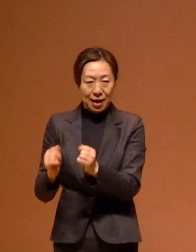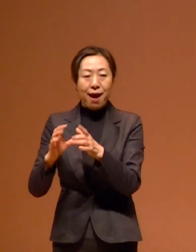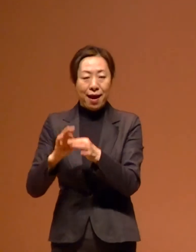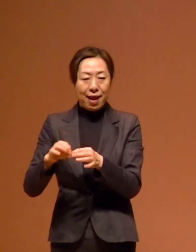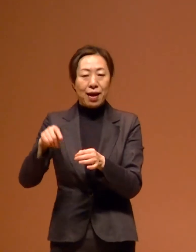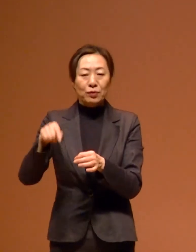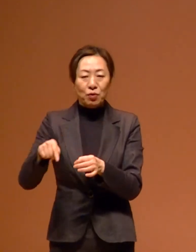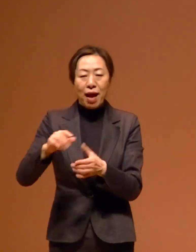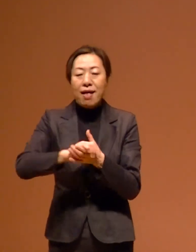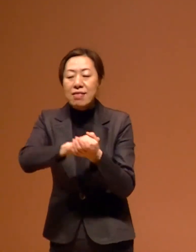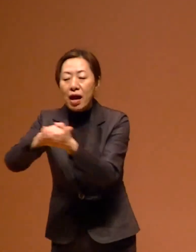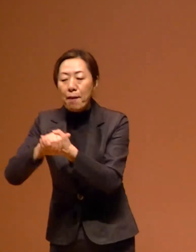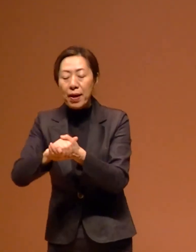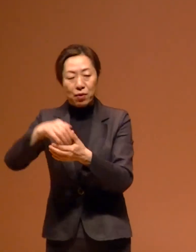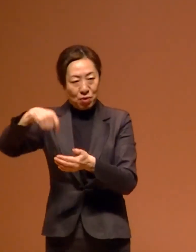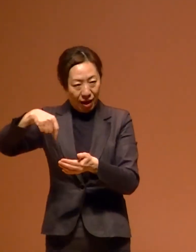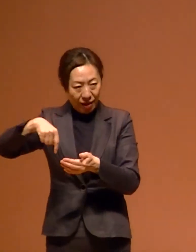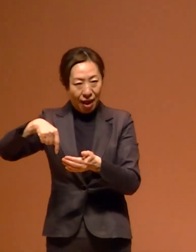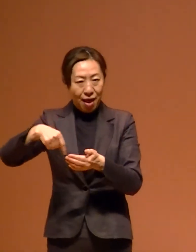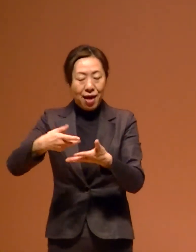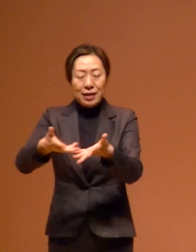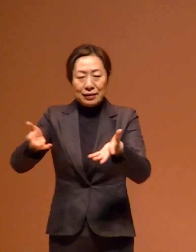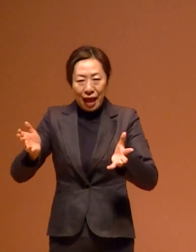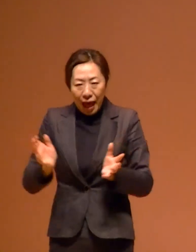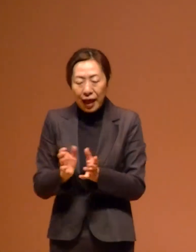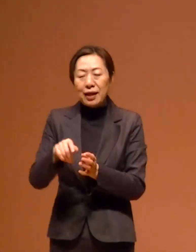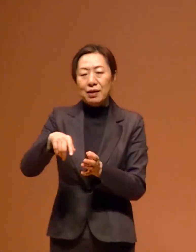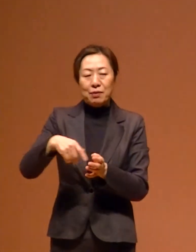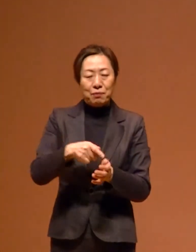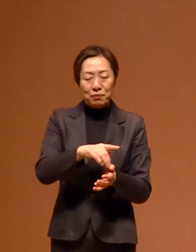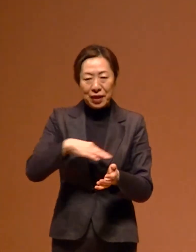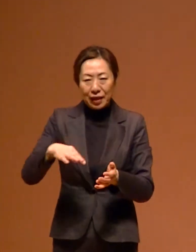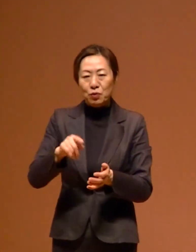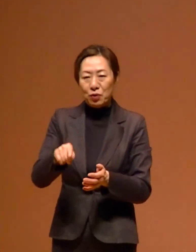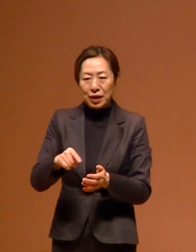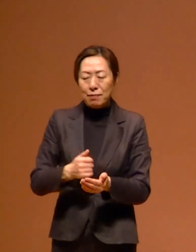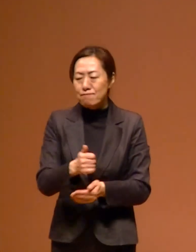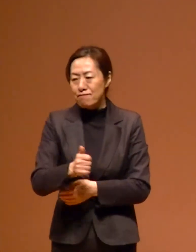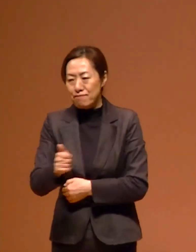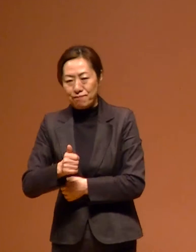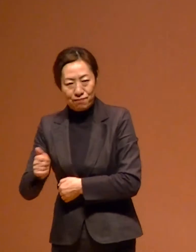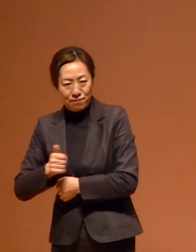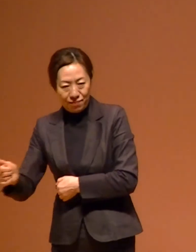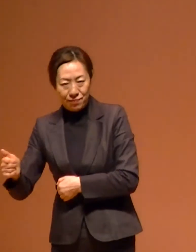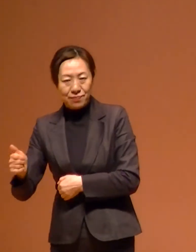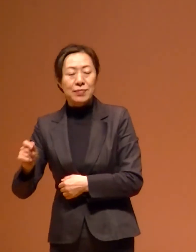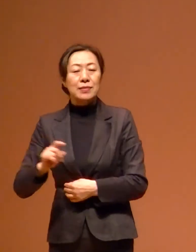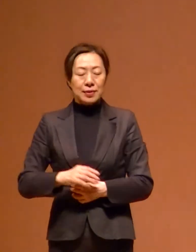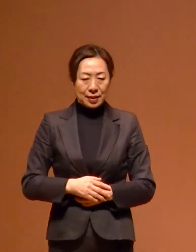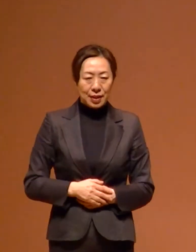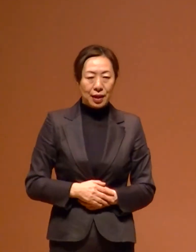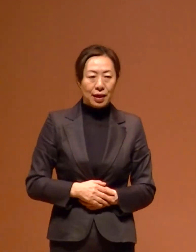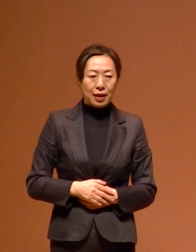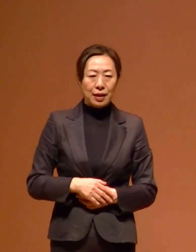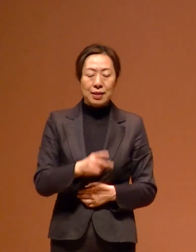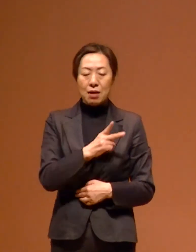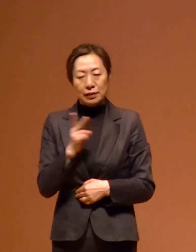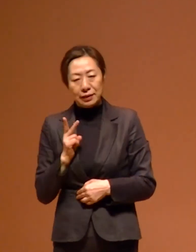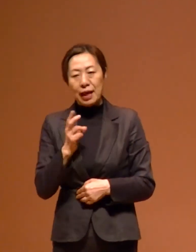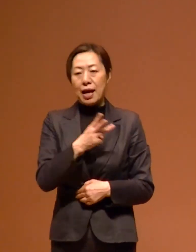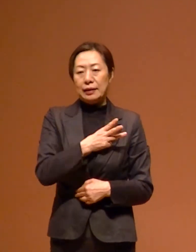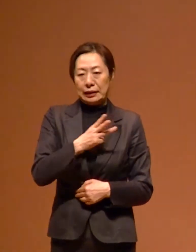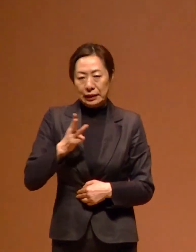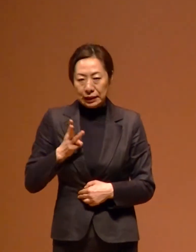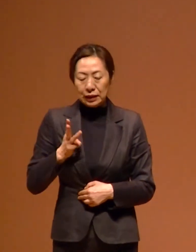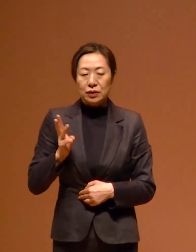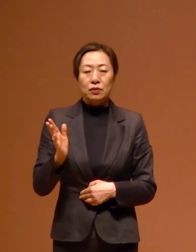間同士で全員歩いたんです。それで大体2、3日